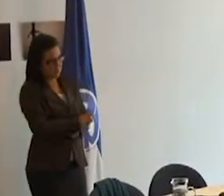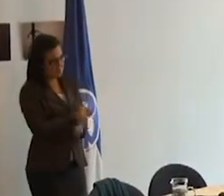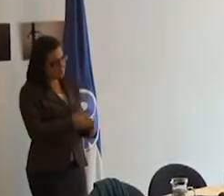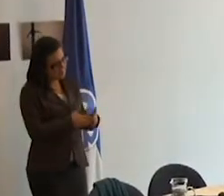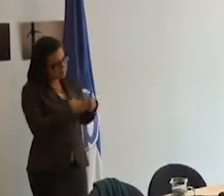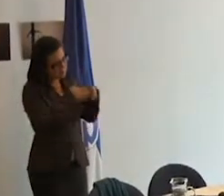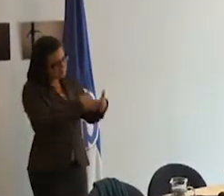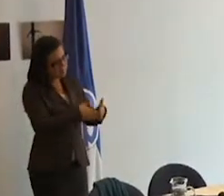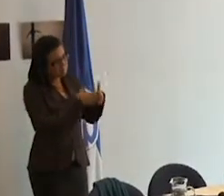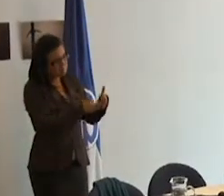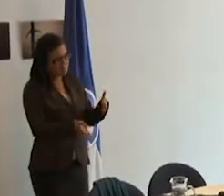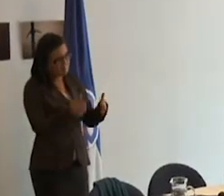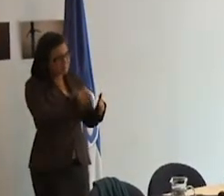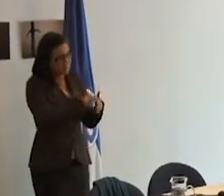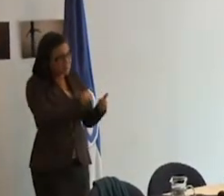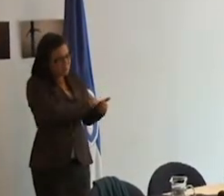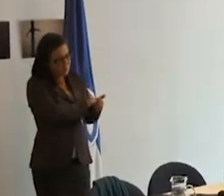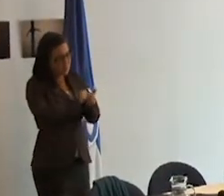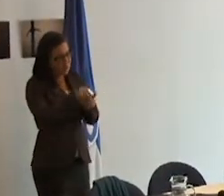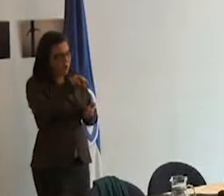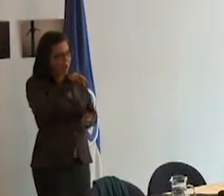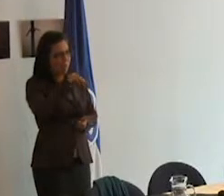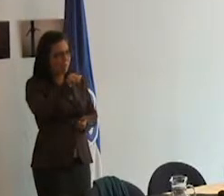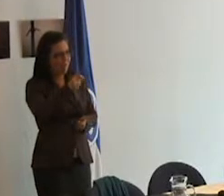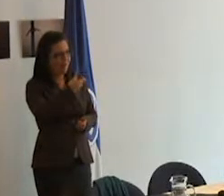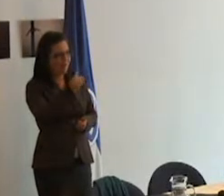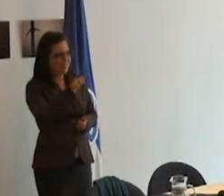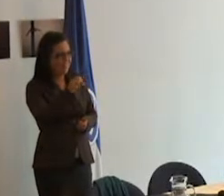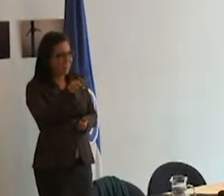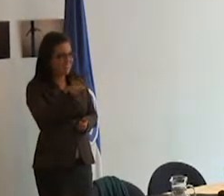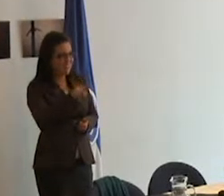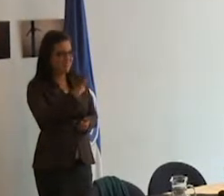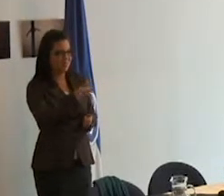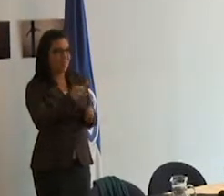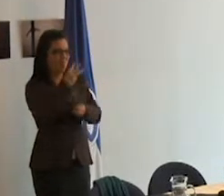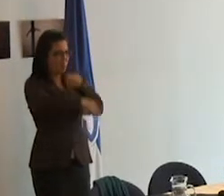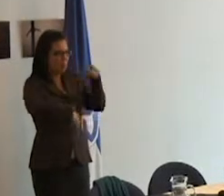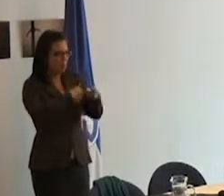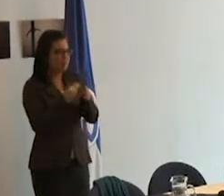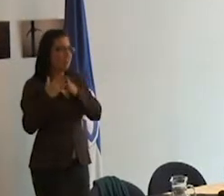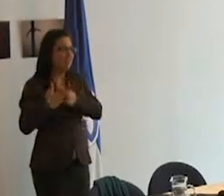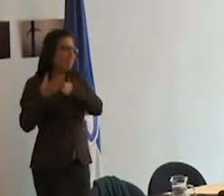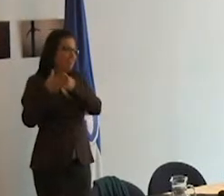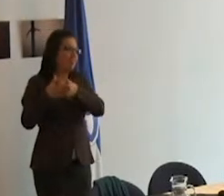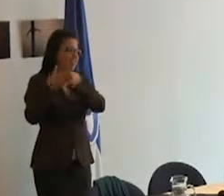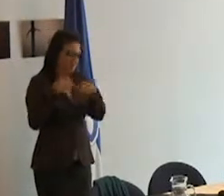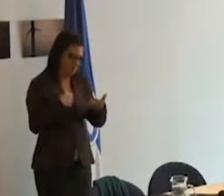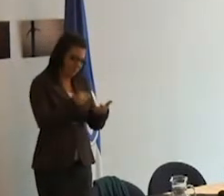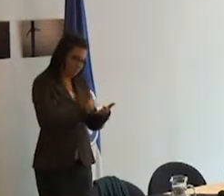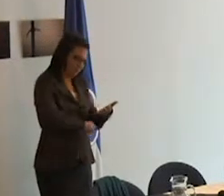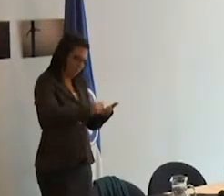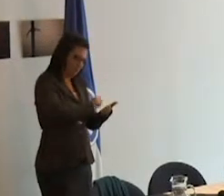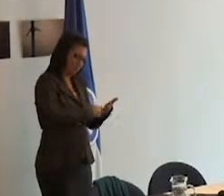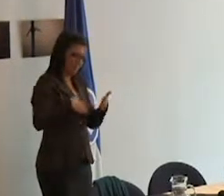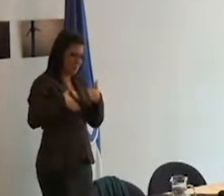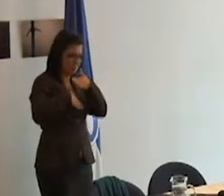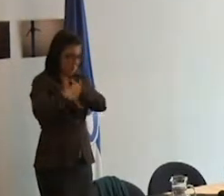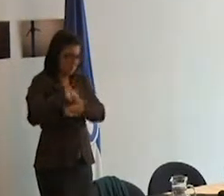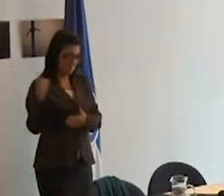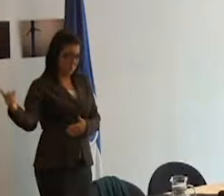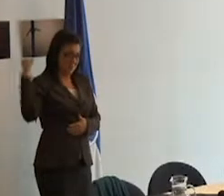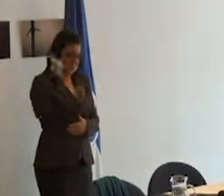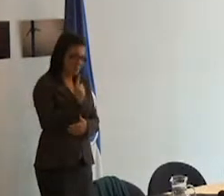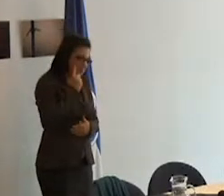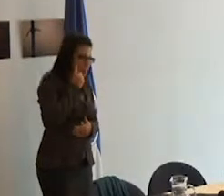florentino que acompañó a Magallanes en el primer viaje alrededor del mundo, escribió a su paso por nuestra América